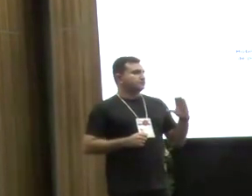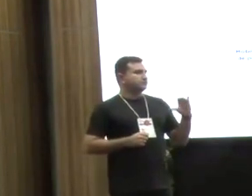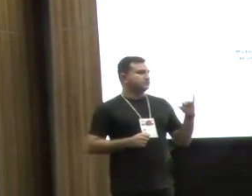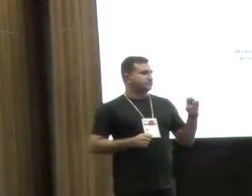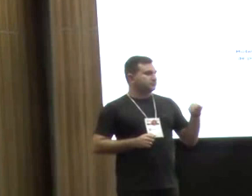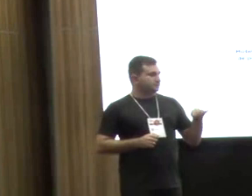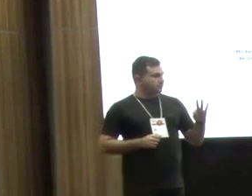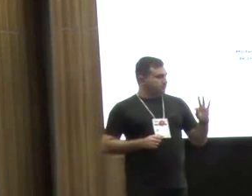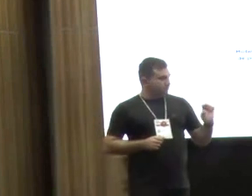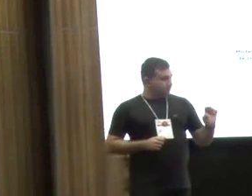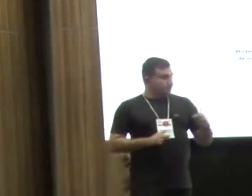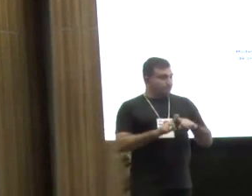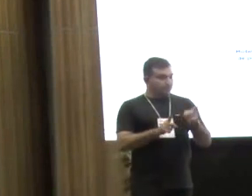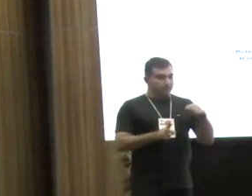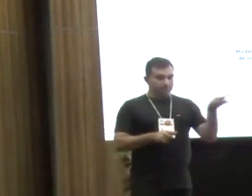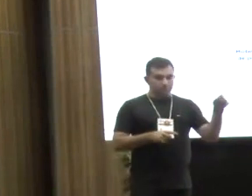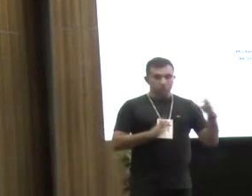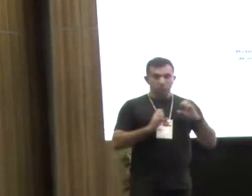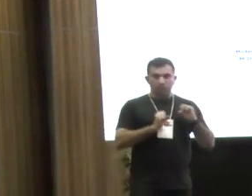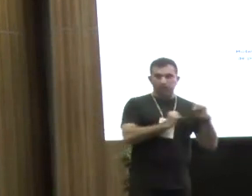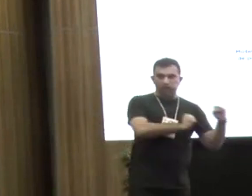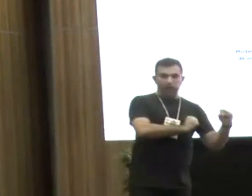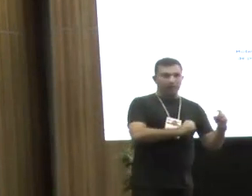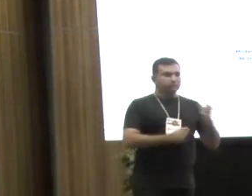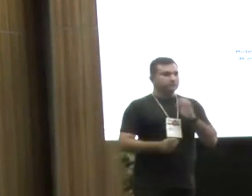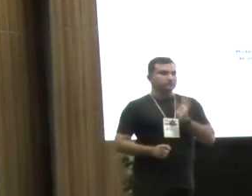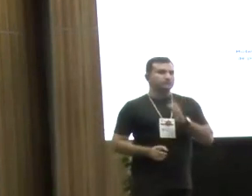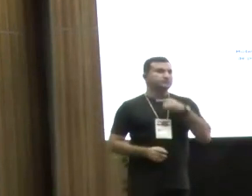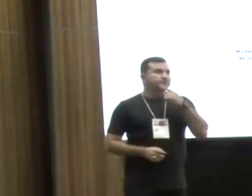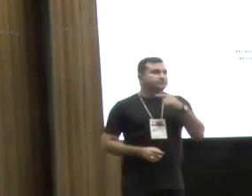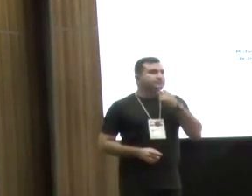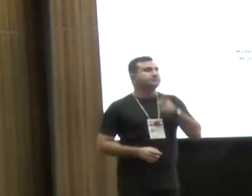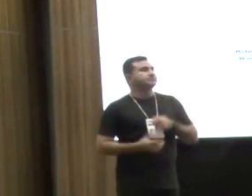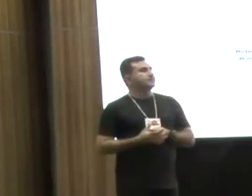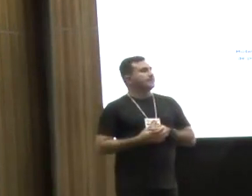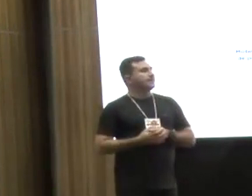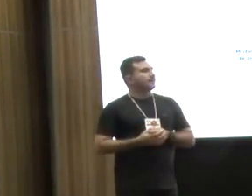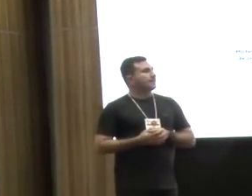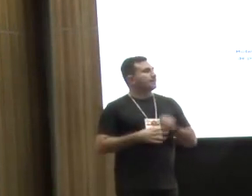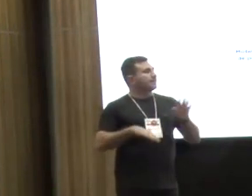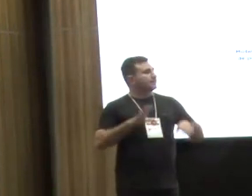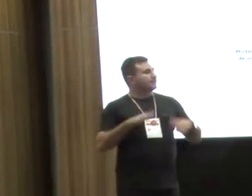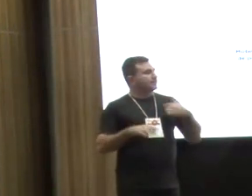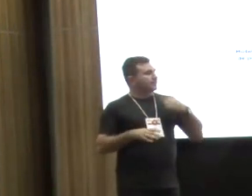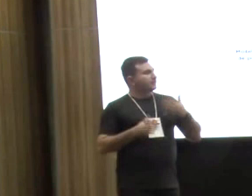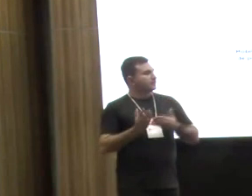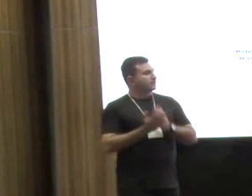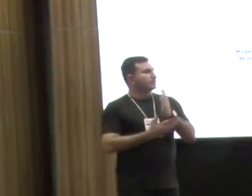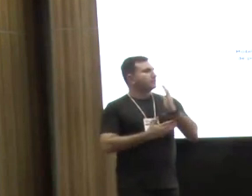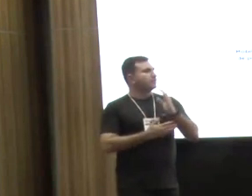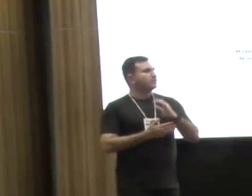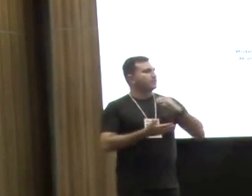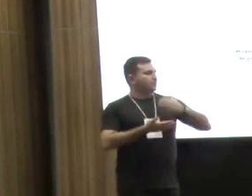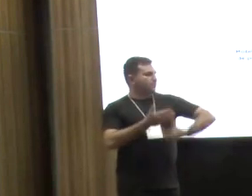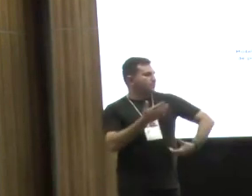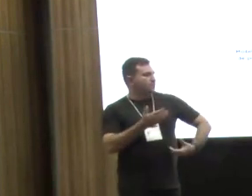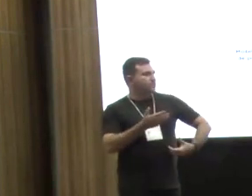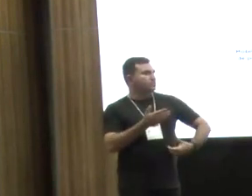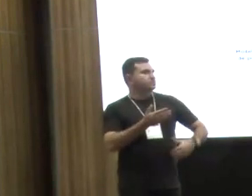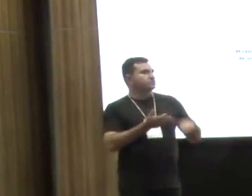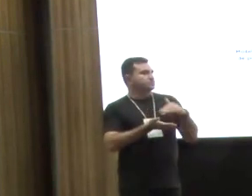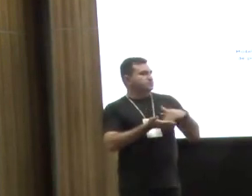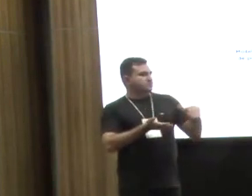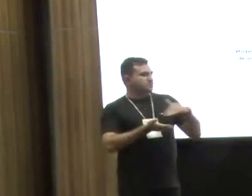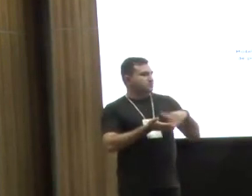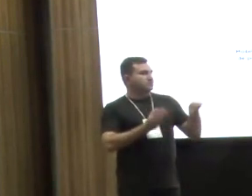você ficar me arrastando. Quando eu passei no concurso da Secretaria de Educação,